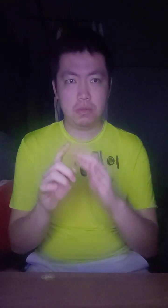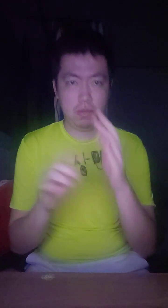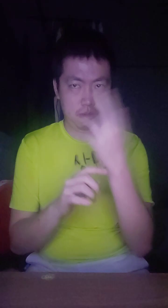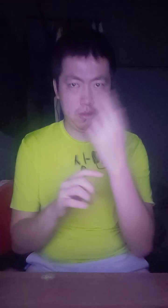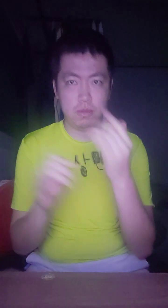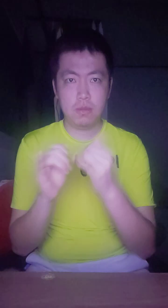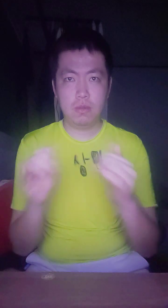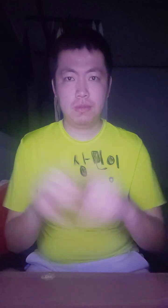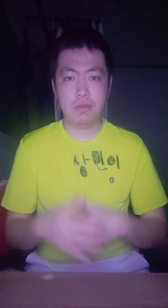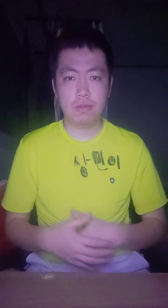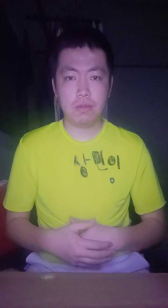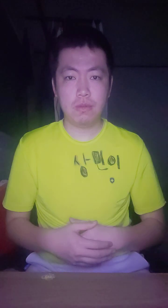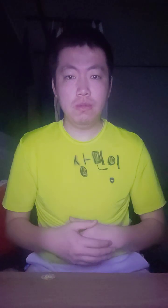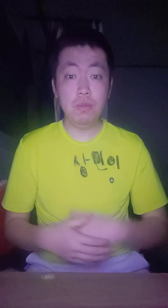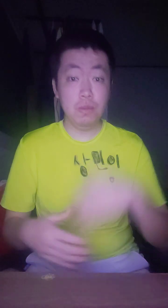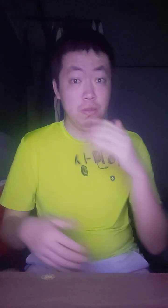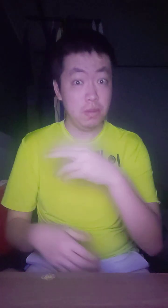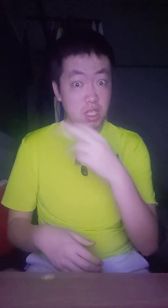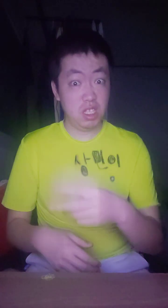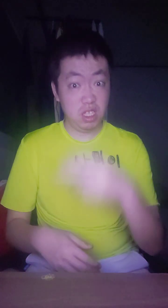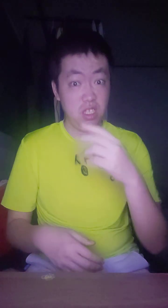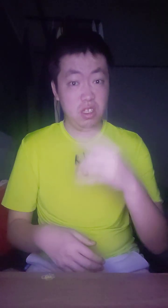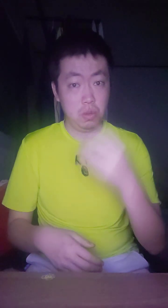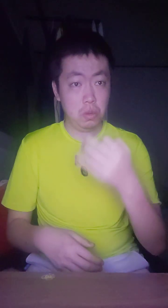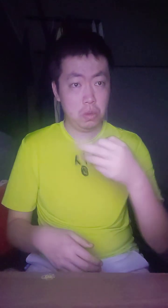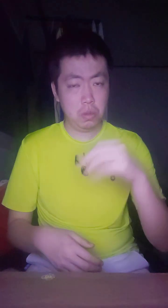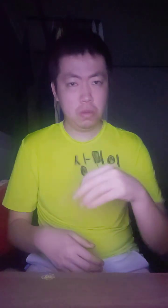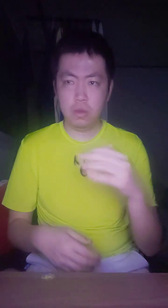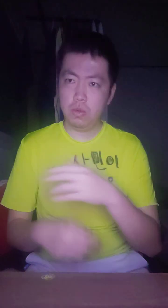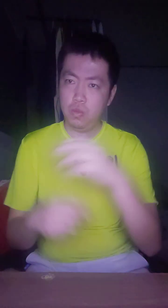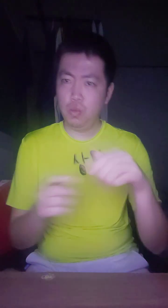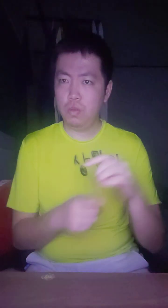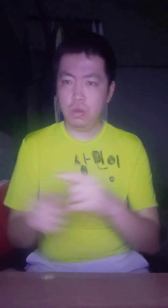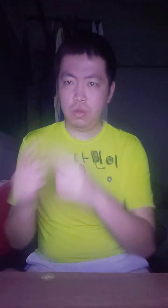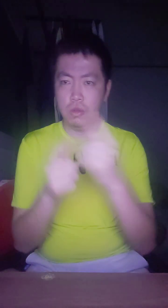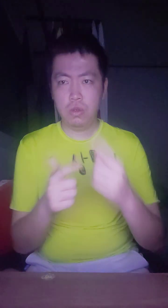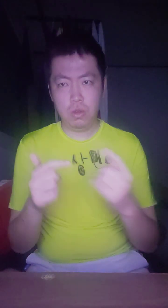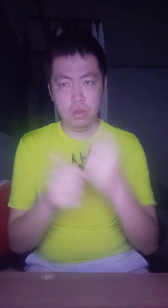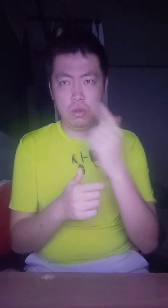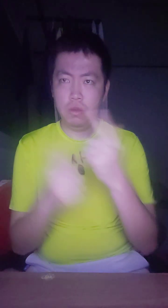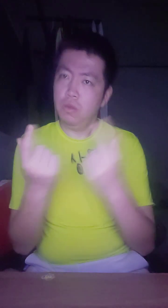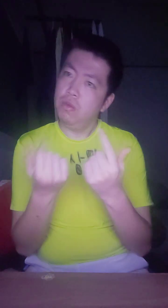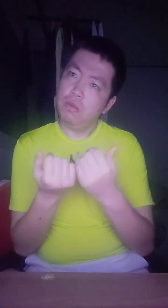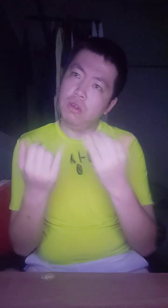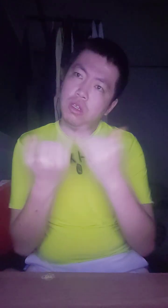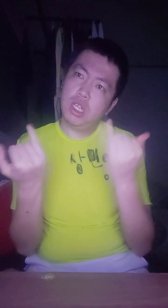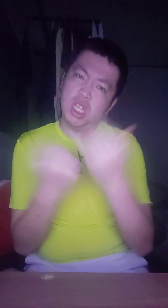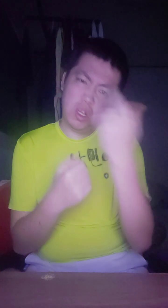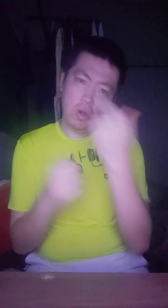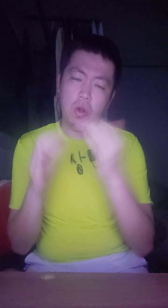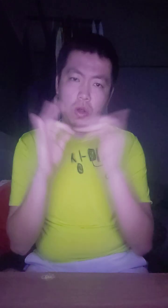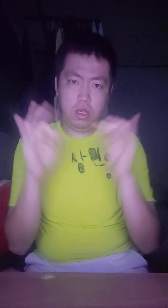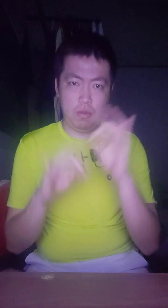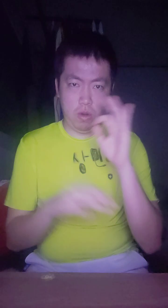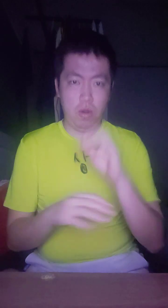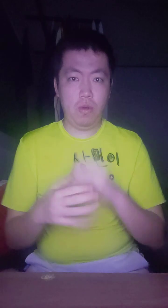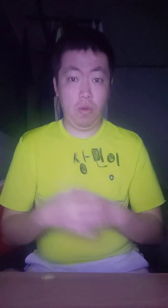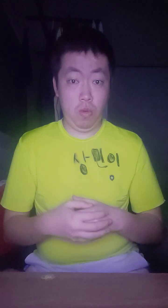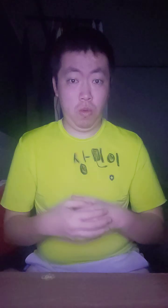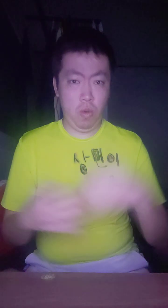해. 경찰은 A씨에 대해 성폭력 특별법 위반 혐의로 구속영장을 신청했으며 추가 피해자가